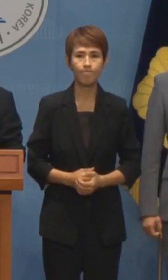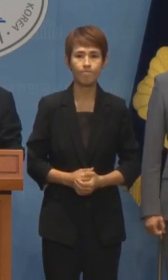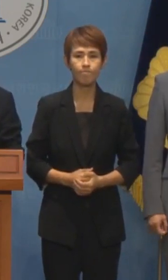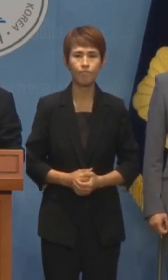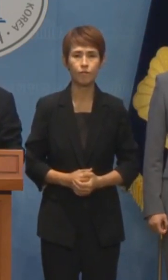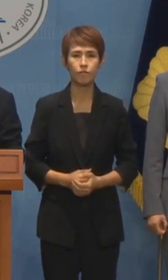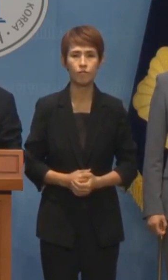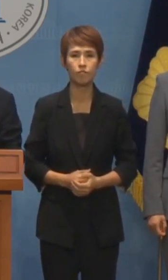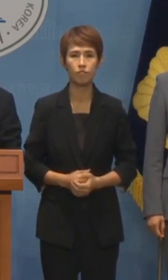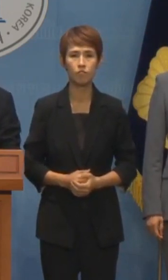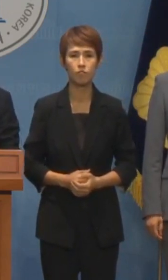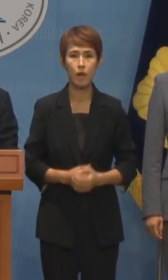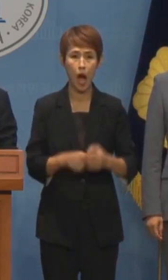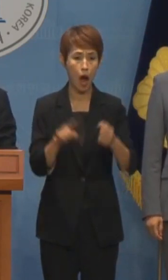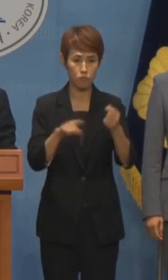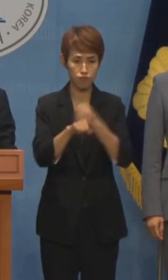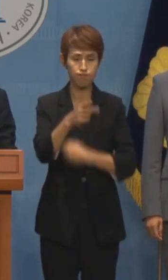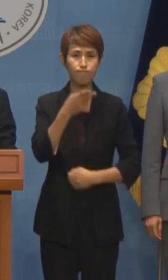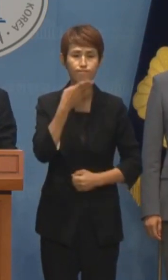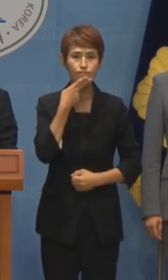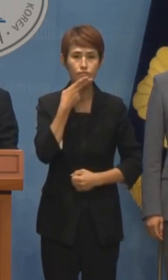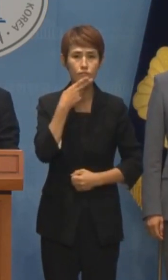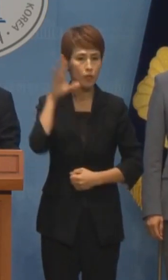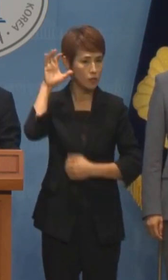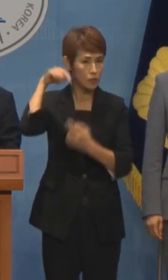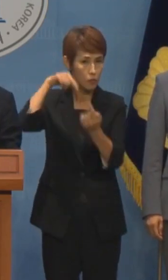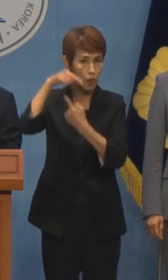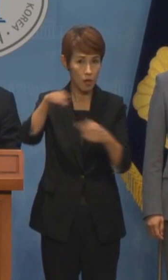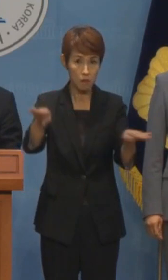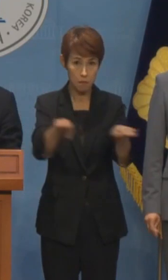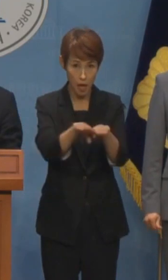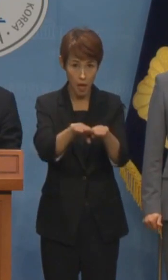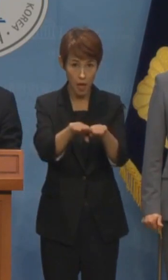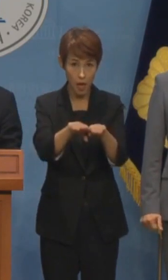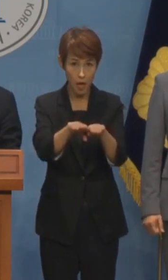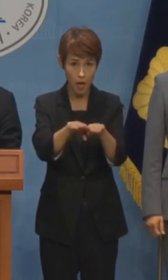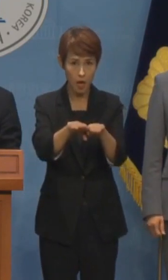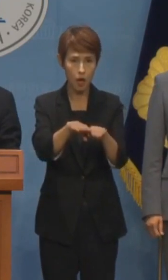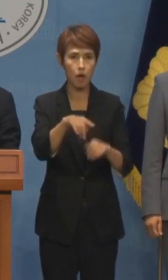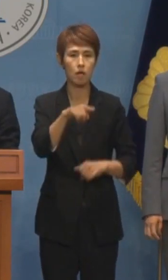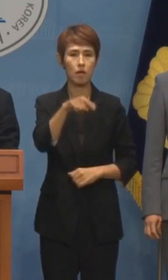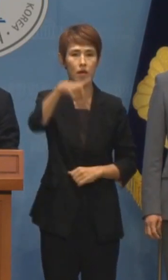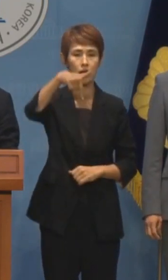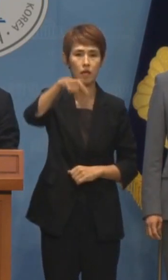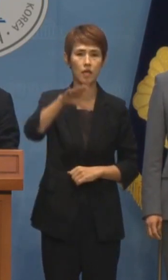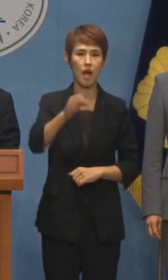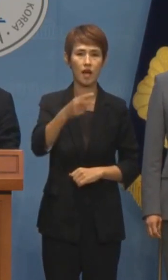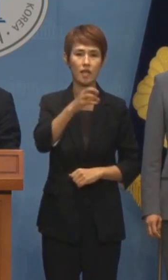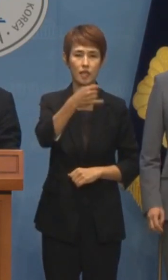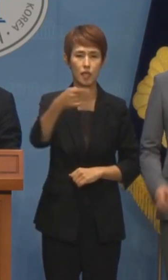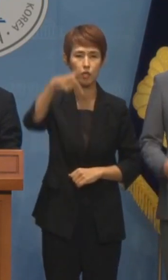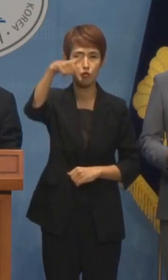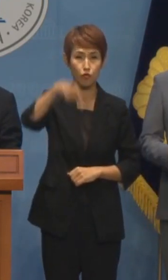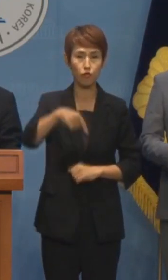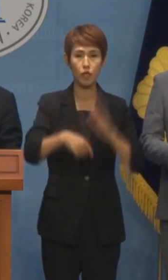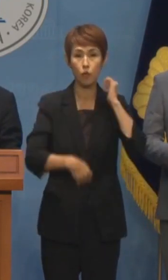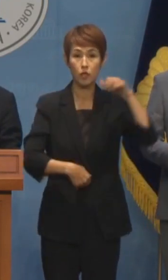첫째, 정당한 사유 없이 청문회에 출석하지 않은 증인은 강의구 대통령실